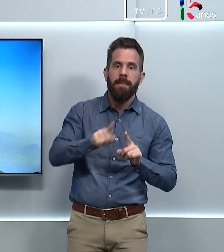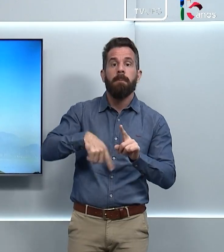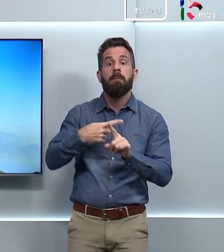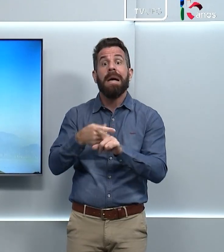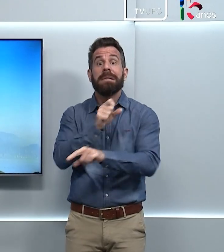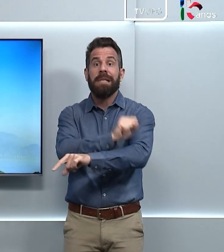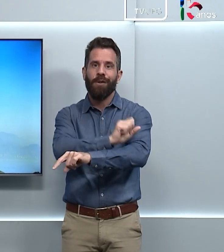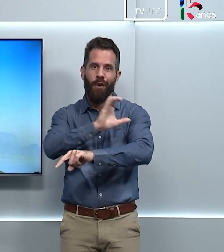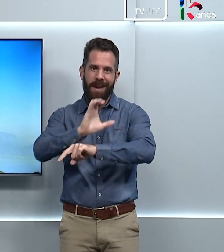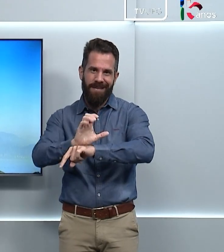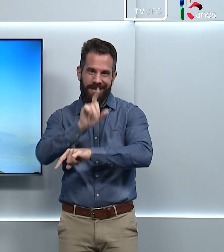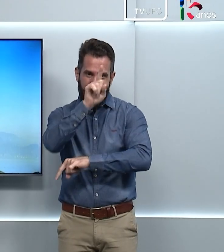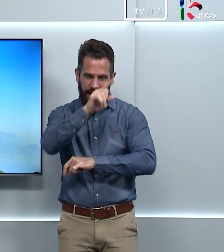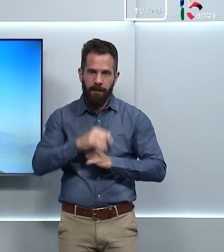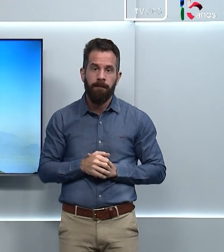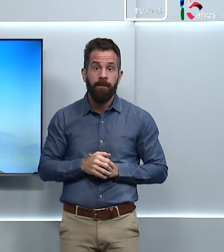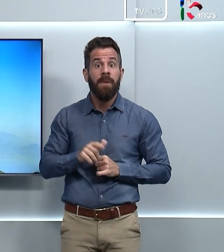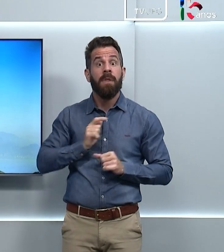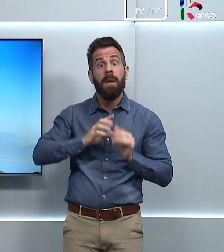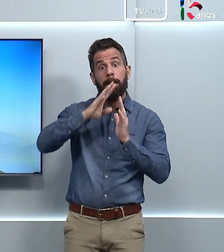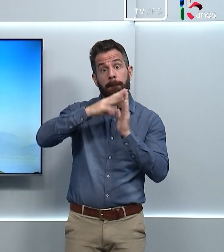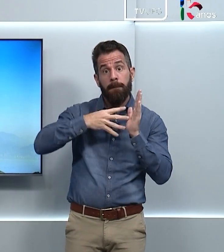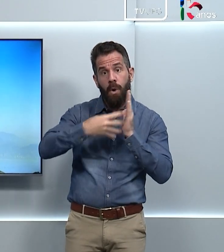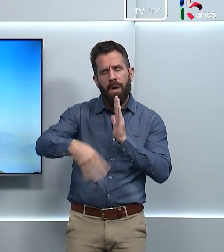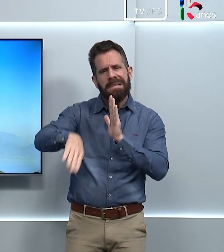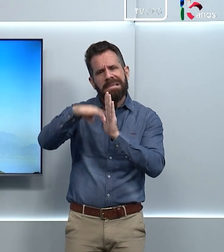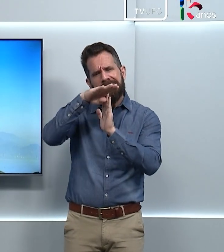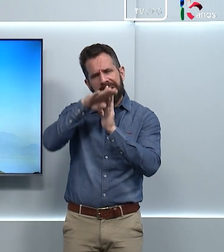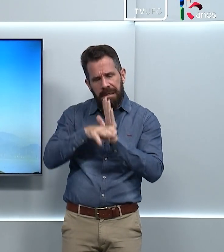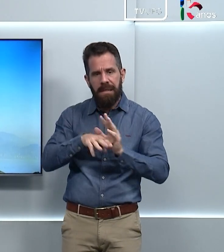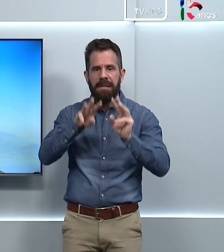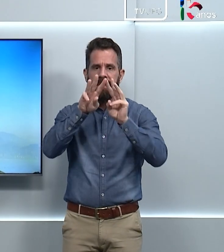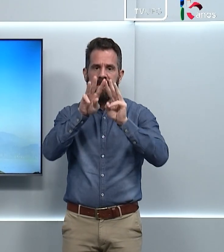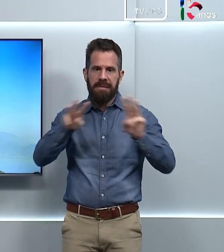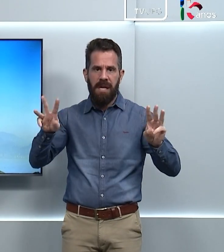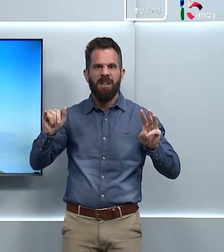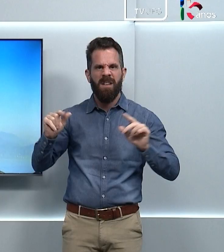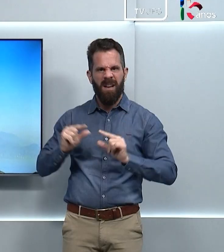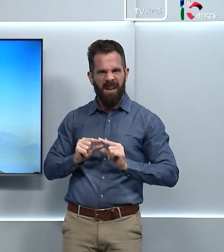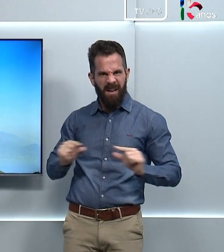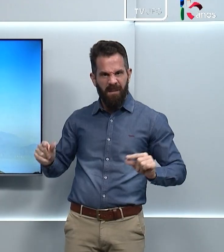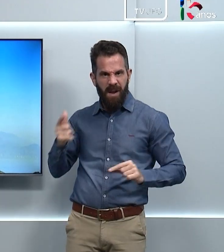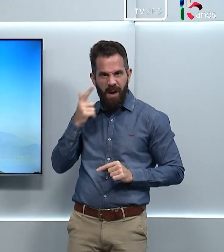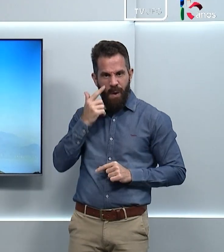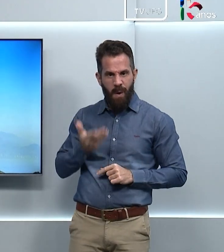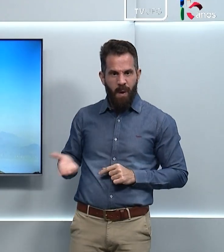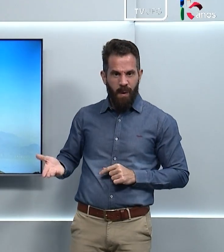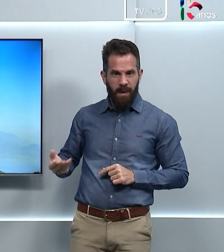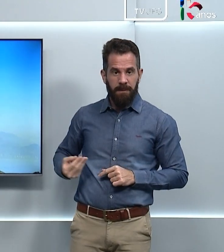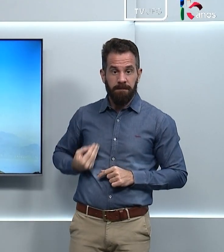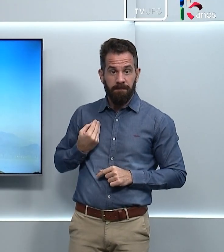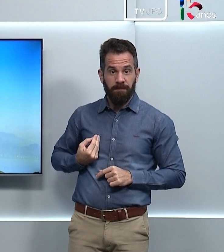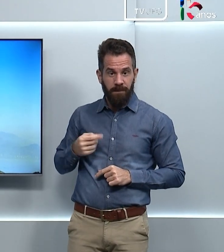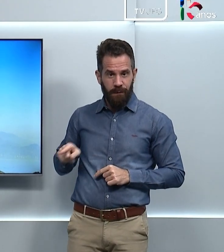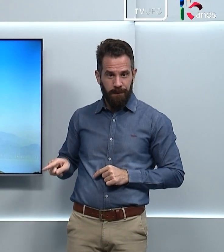Canedo. Toda a programação pode ser acompanhada pelo site que vai aparecer na sua tela,